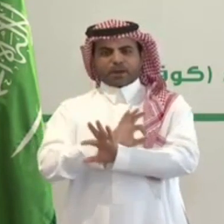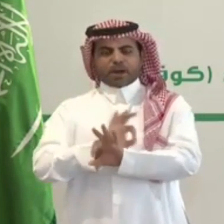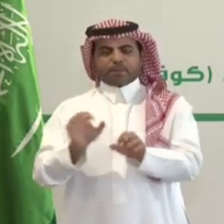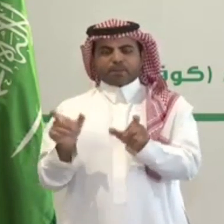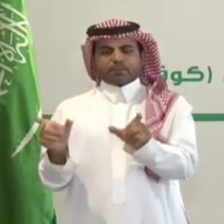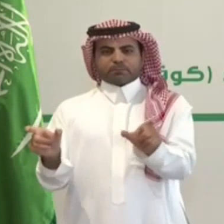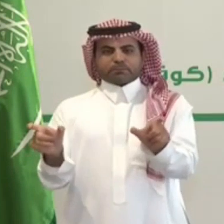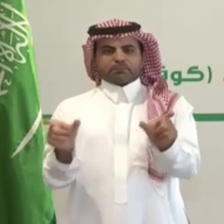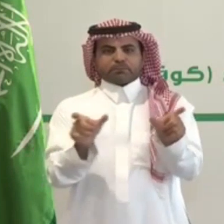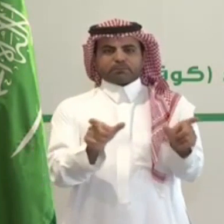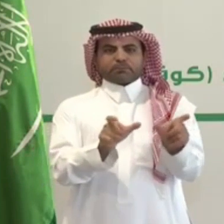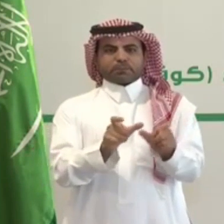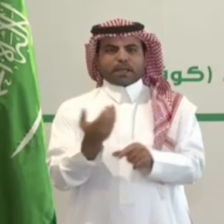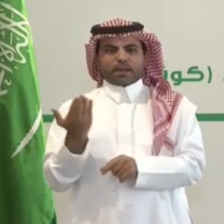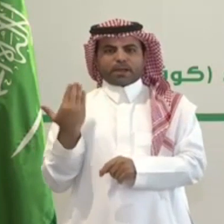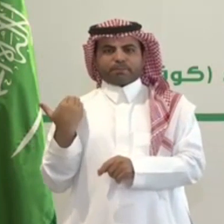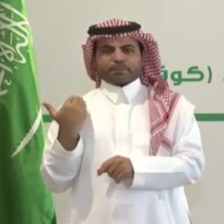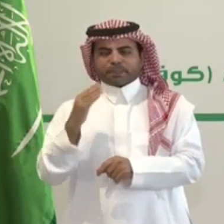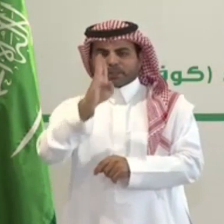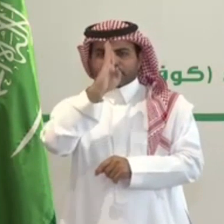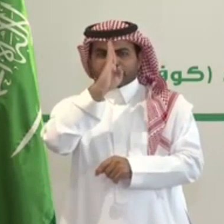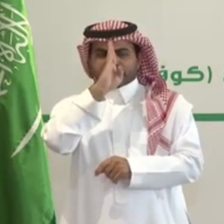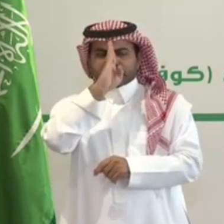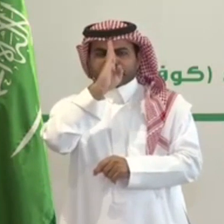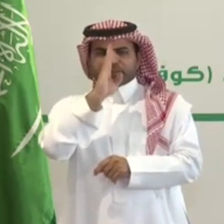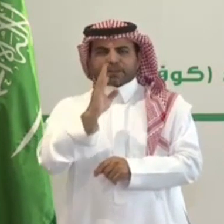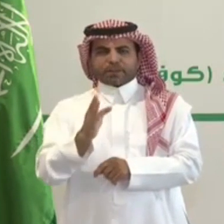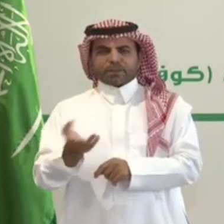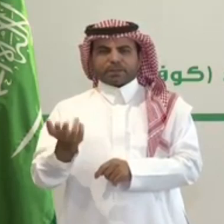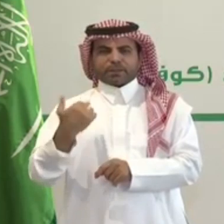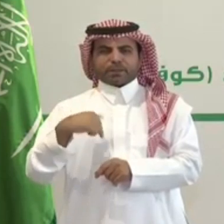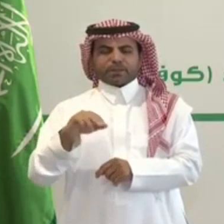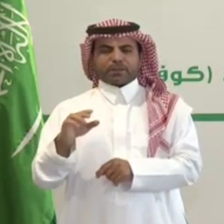منع التجول يوم أمس، يوم الاثنين الموافق